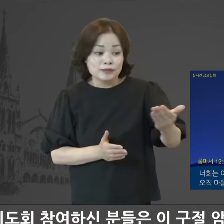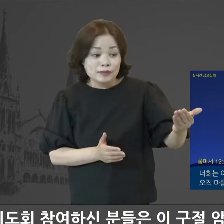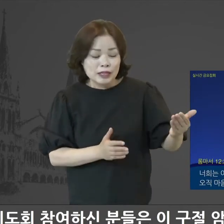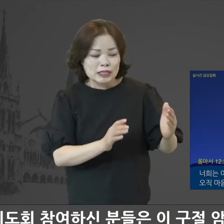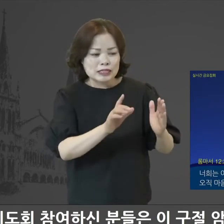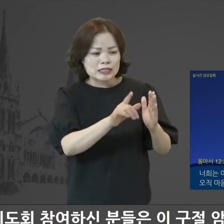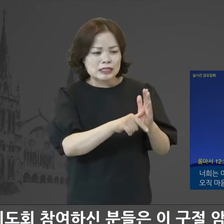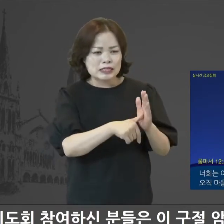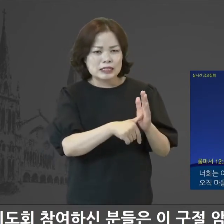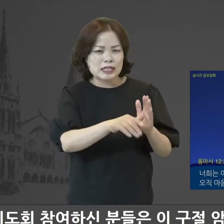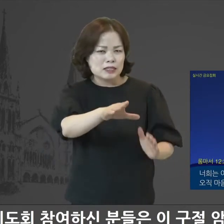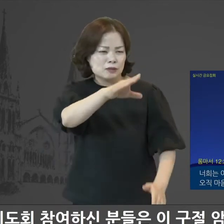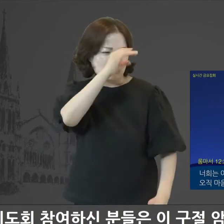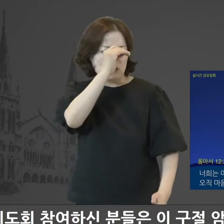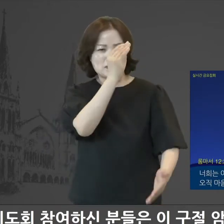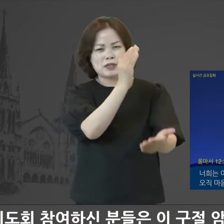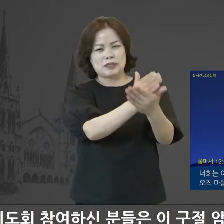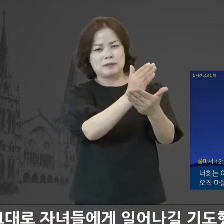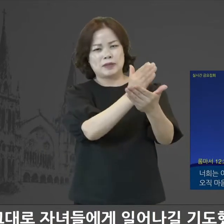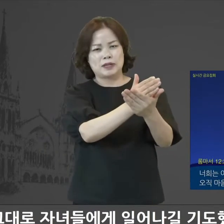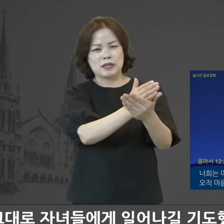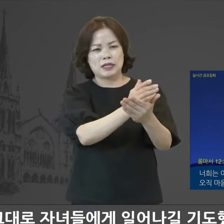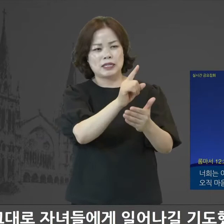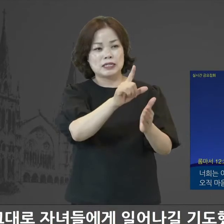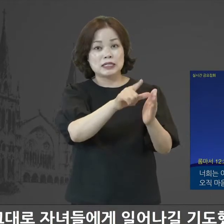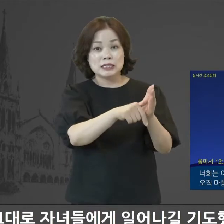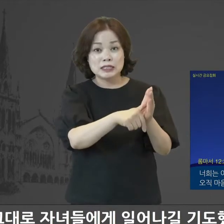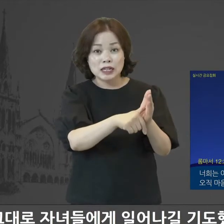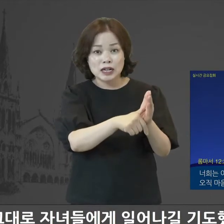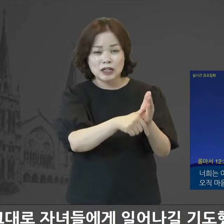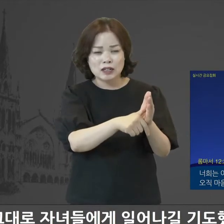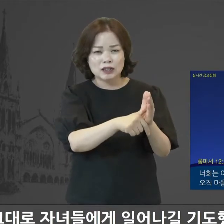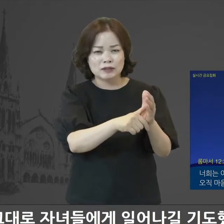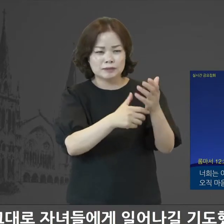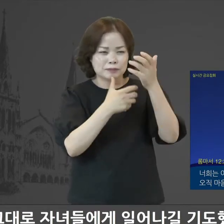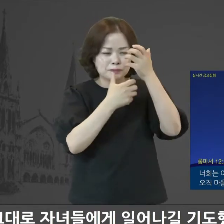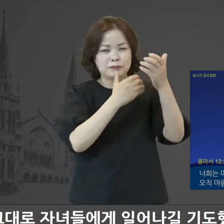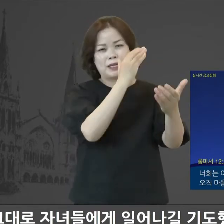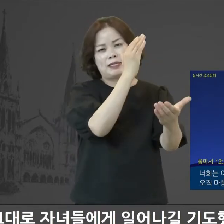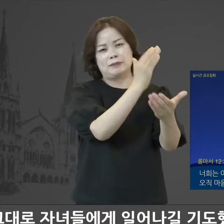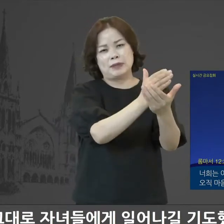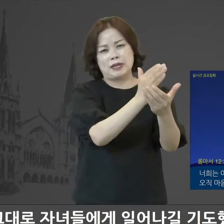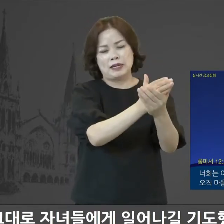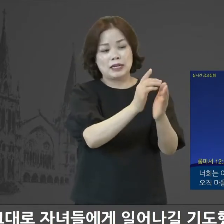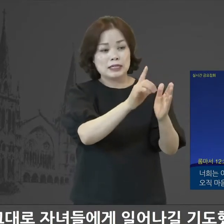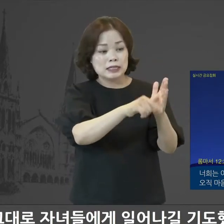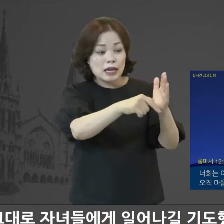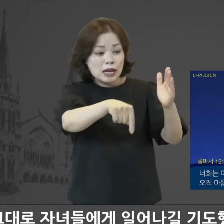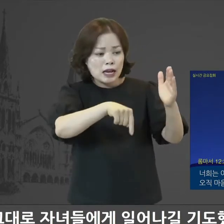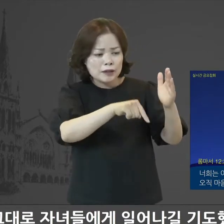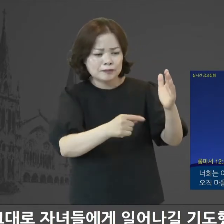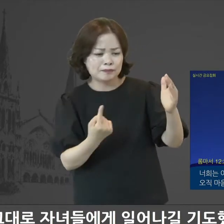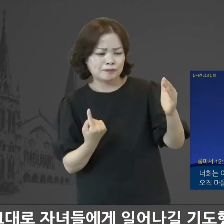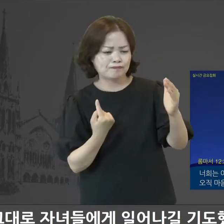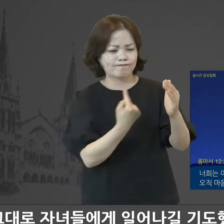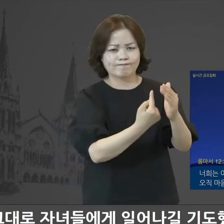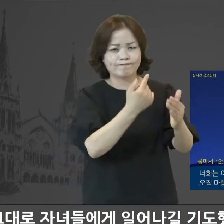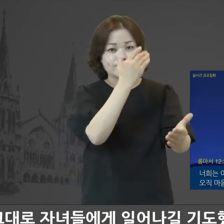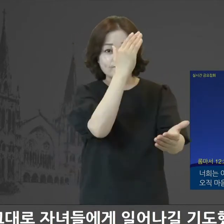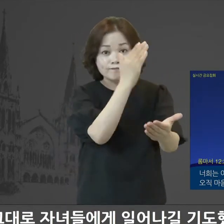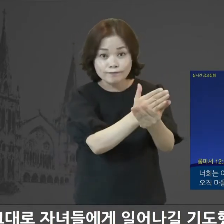이 세대를 본받지 말고 이 세대와 동화되지 말라는 겁니다. 이 세대 속으로 함몰되지